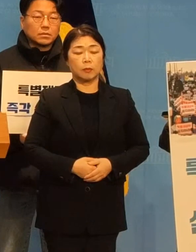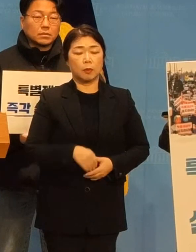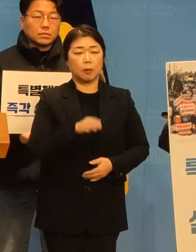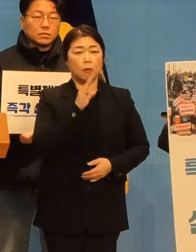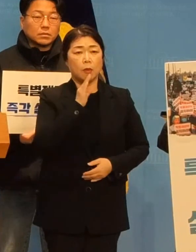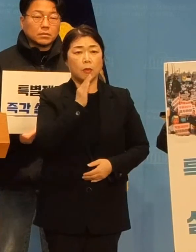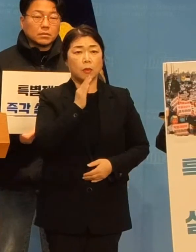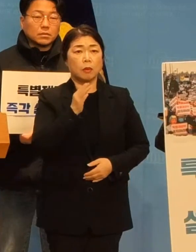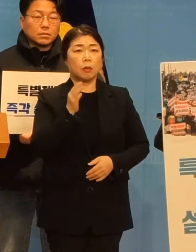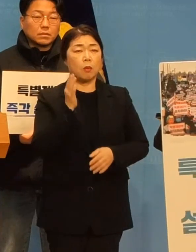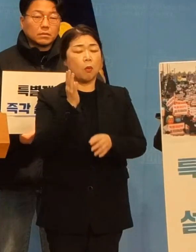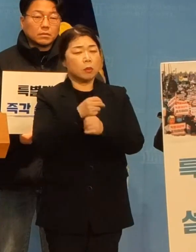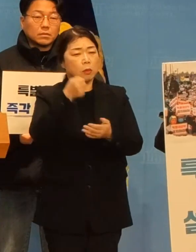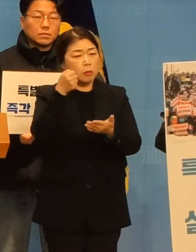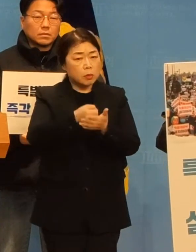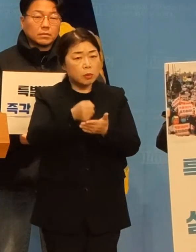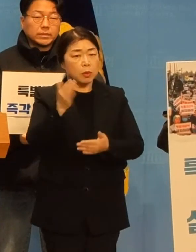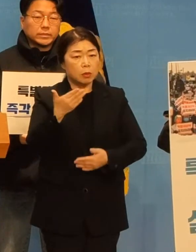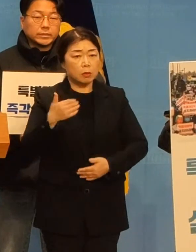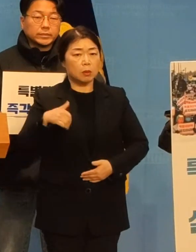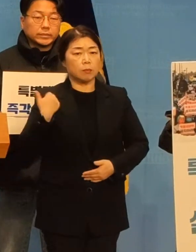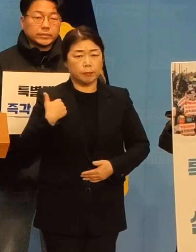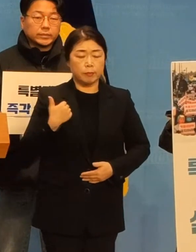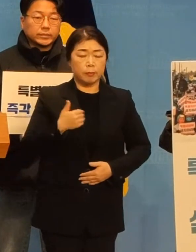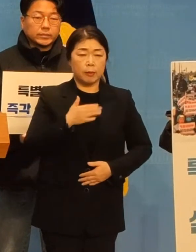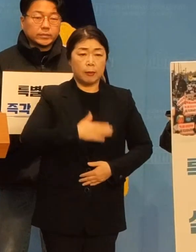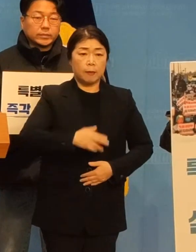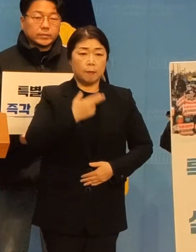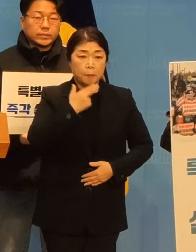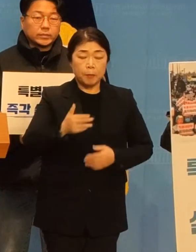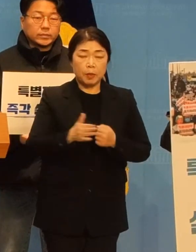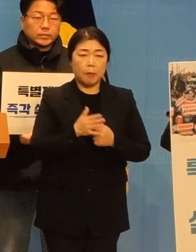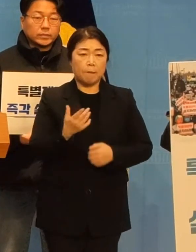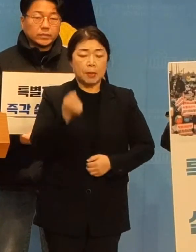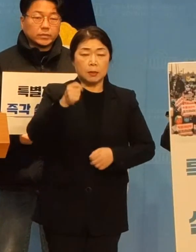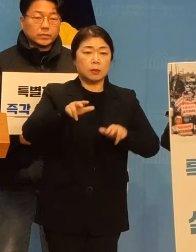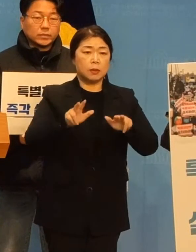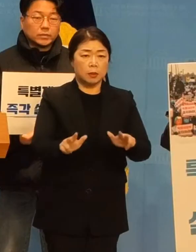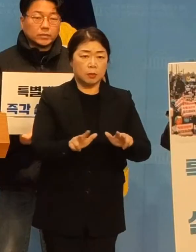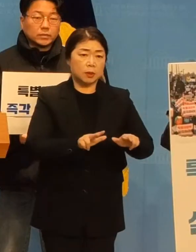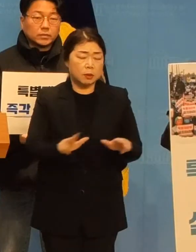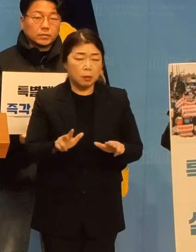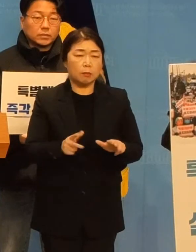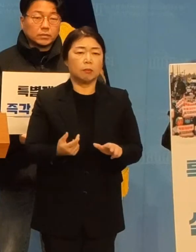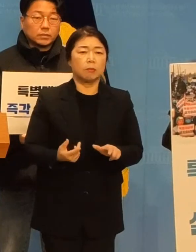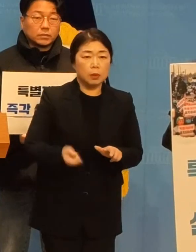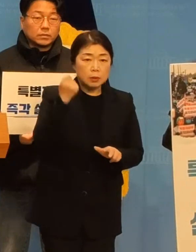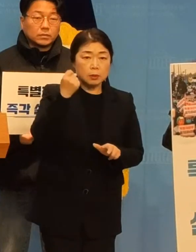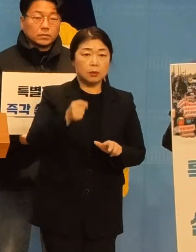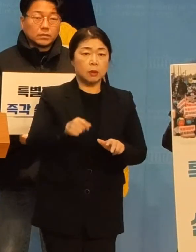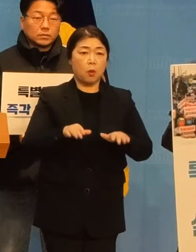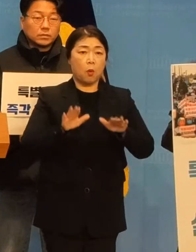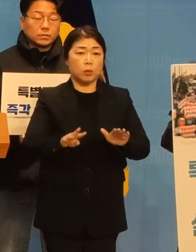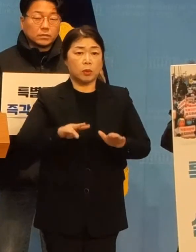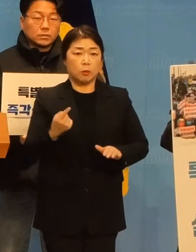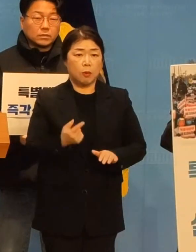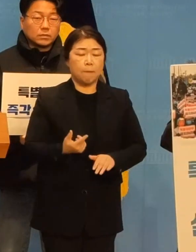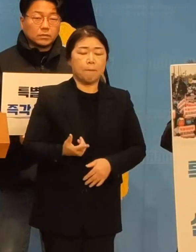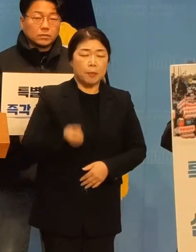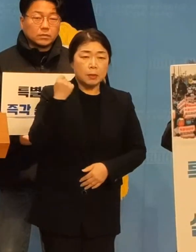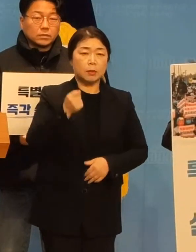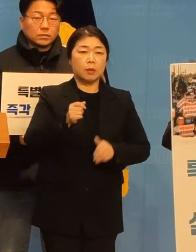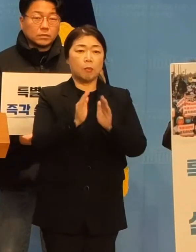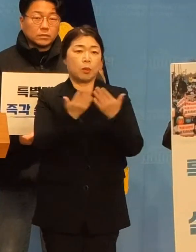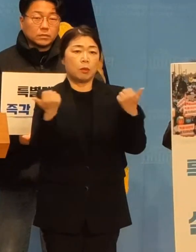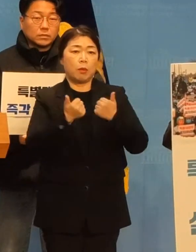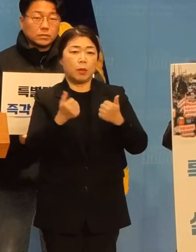과연 언제 통과될지 알 수 없는 이 법안에 대해서 우리가 하루속히 즉각 바로 오늘이라도 본회의에